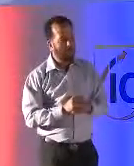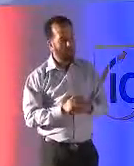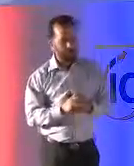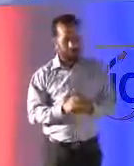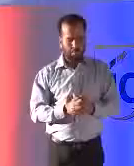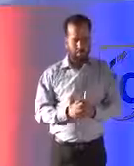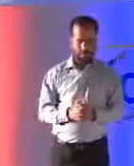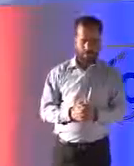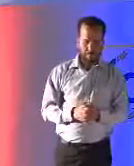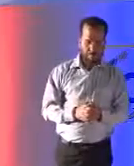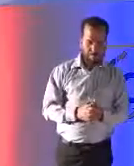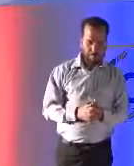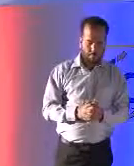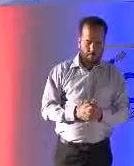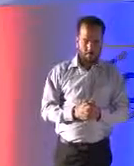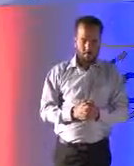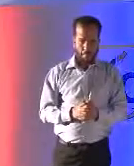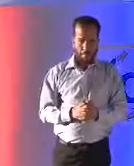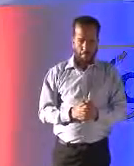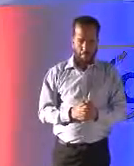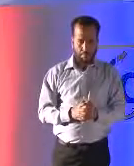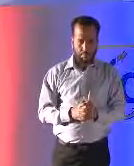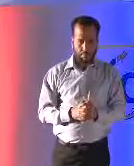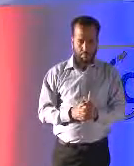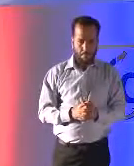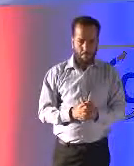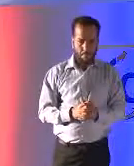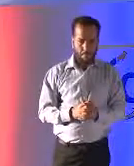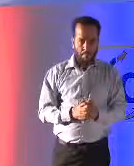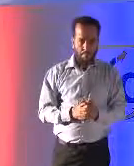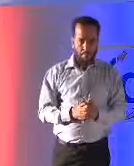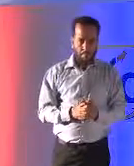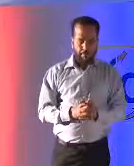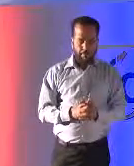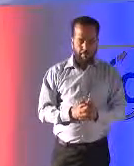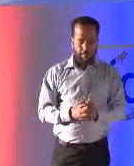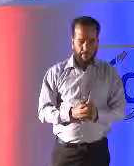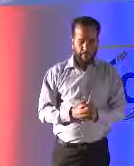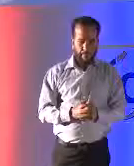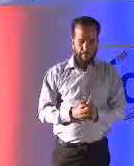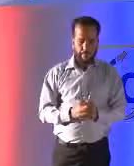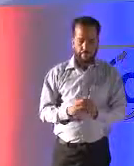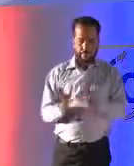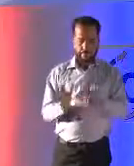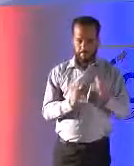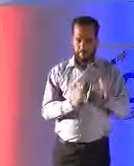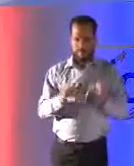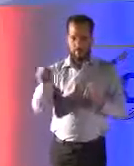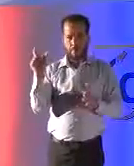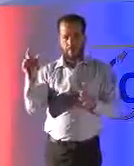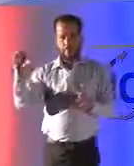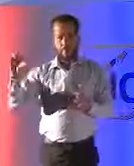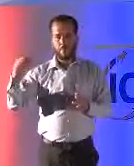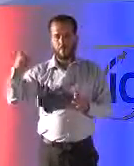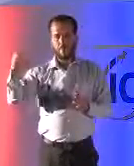science, which is basically unheard of in our region, at least I don't know about. نوح الآن